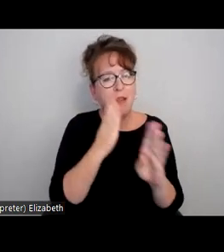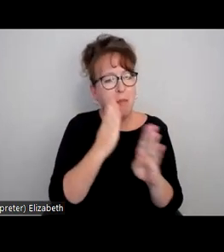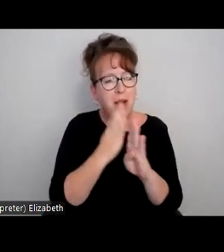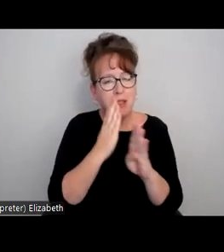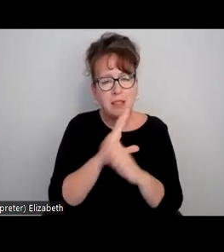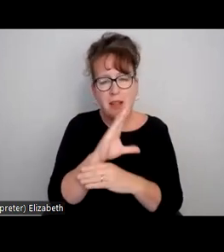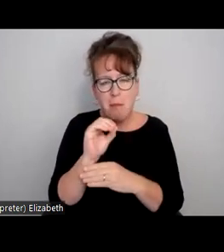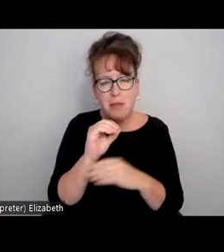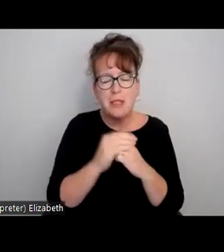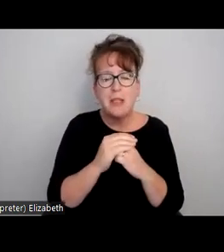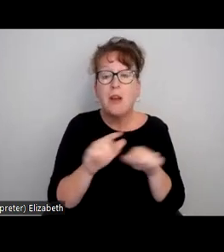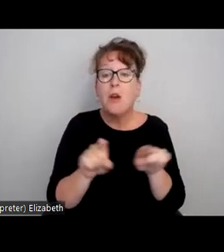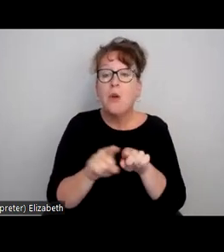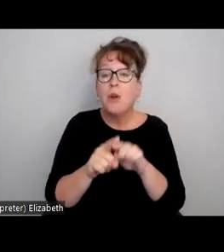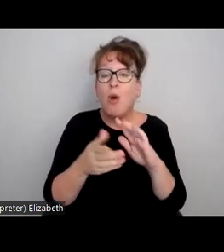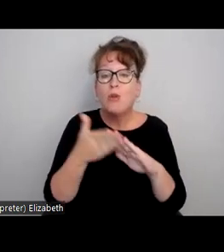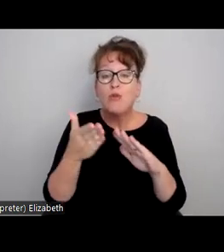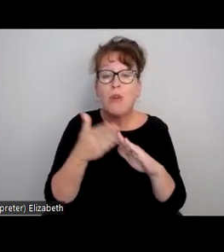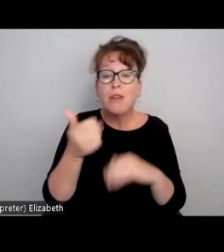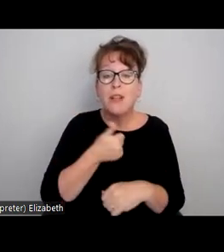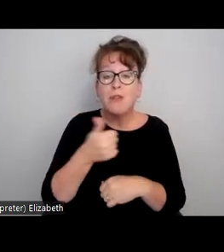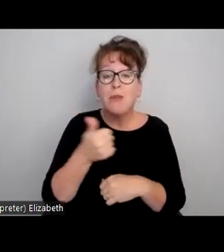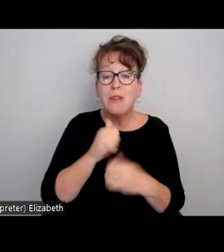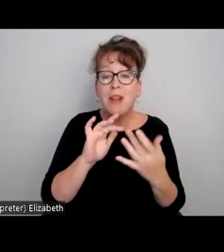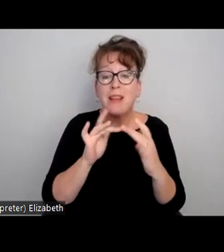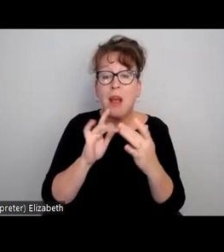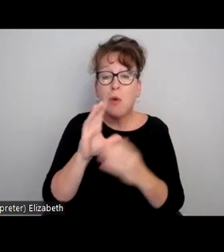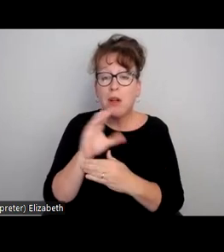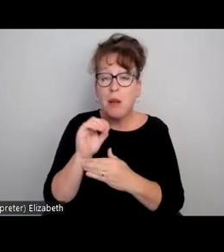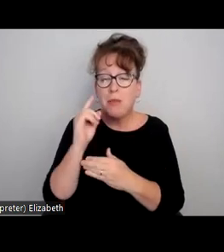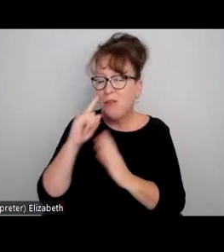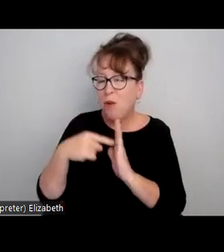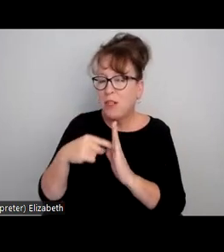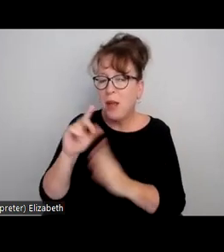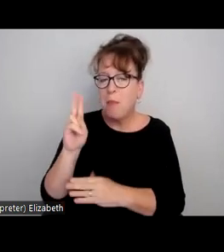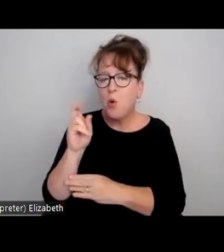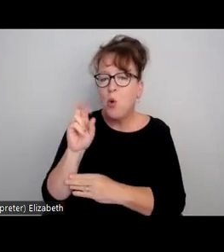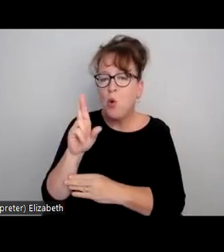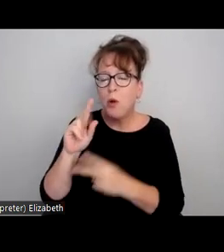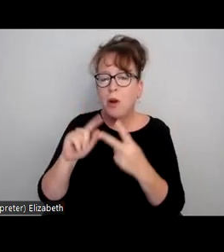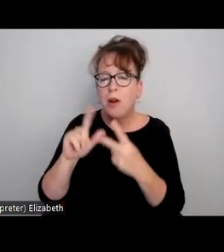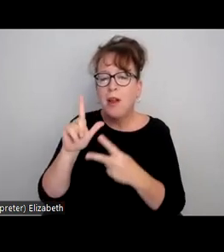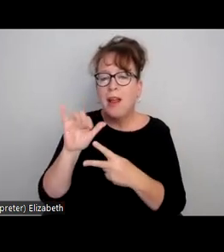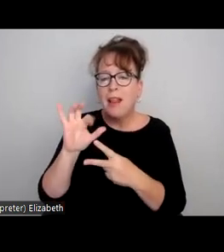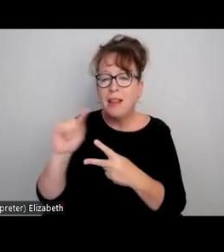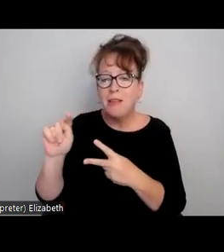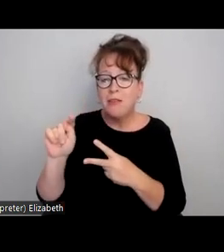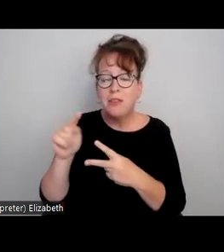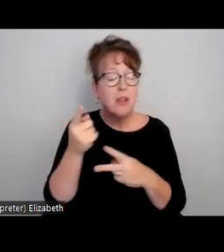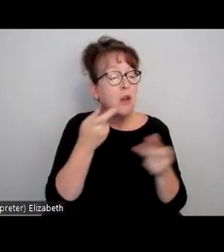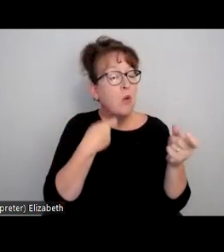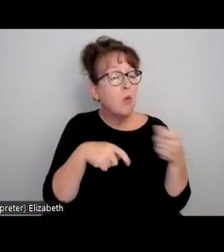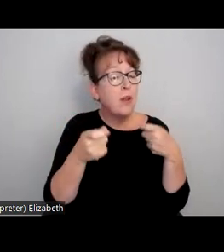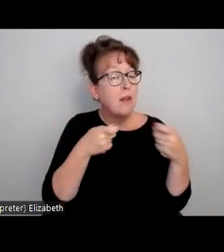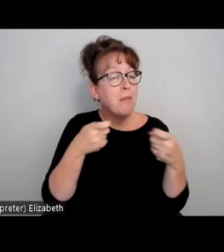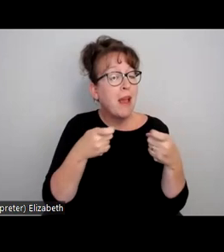Ah las compañías de eh eh de energía eléctrica eh